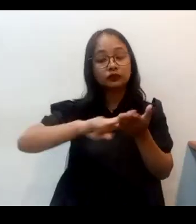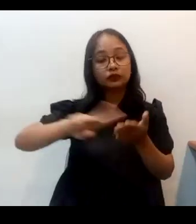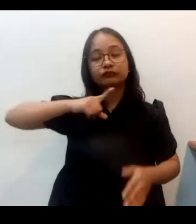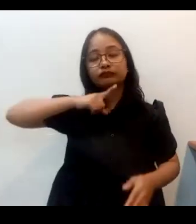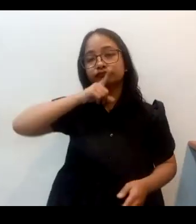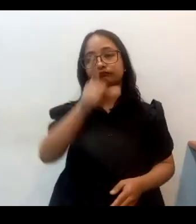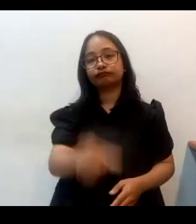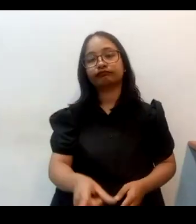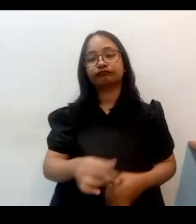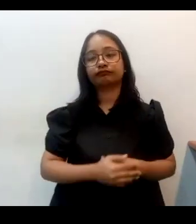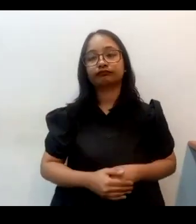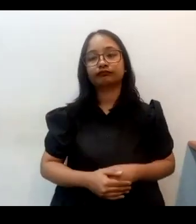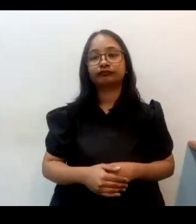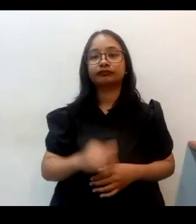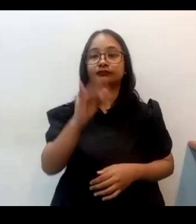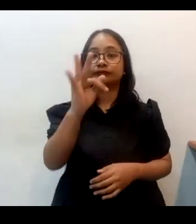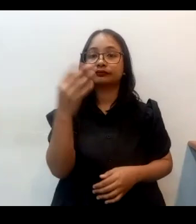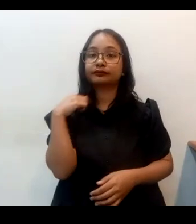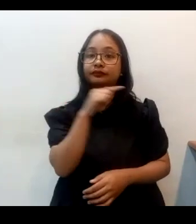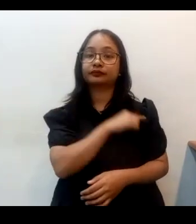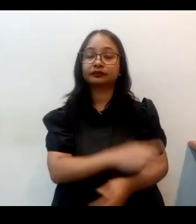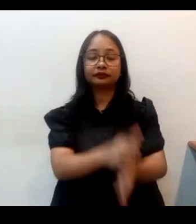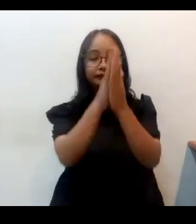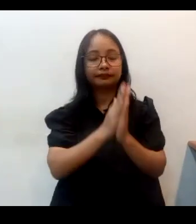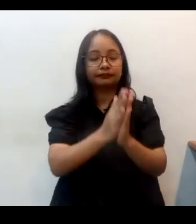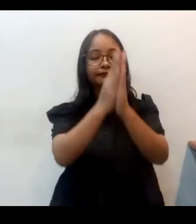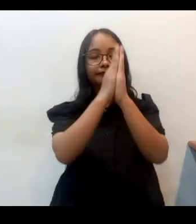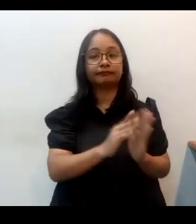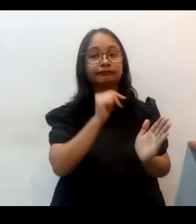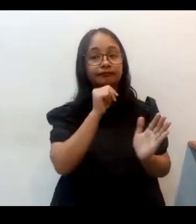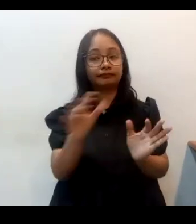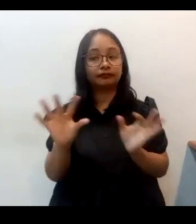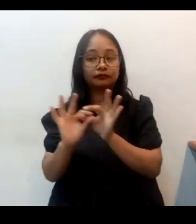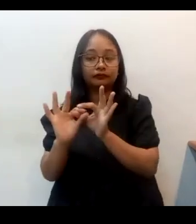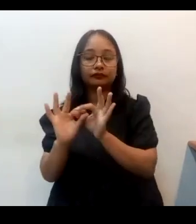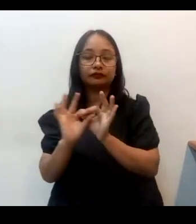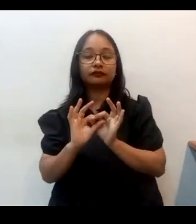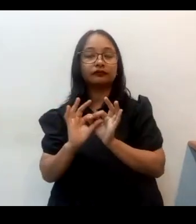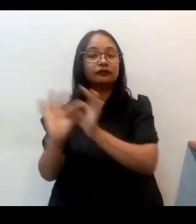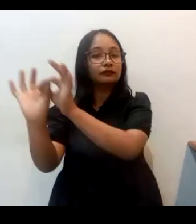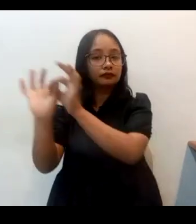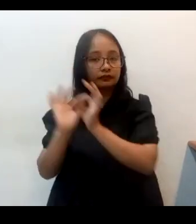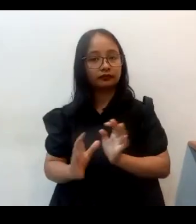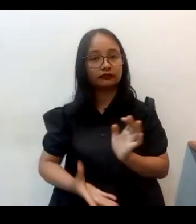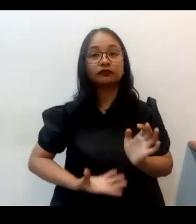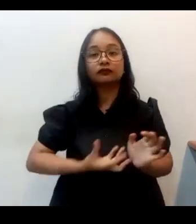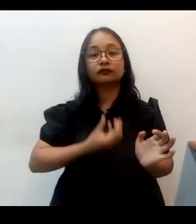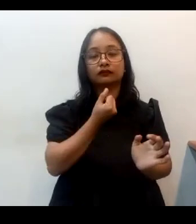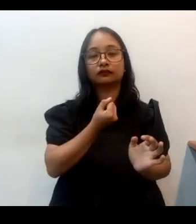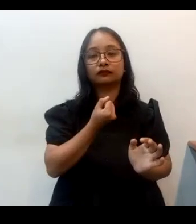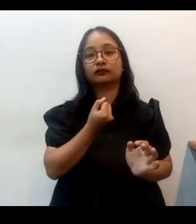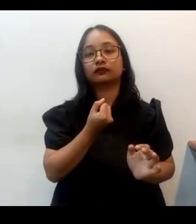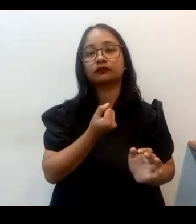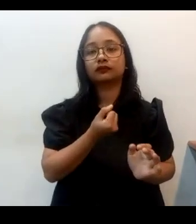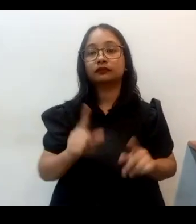po ay totoo. When we pray not according to our own desire, but according to His will, and He really answers. Kaya kung